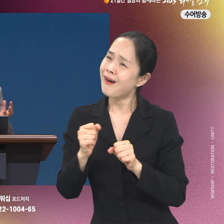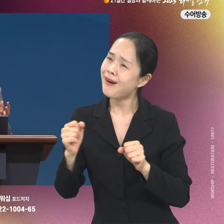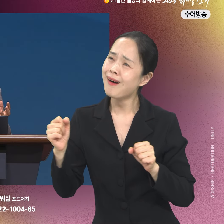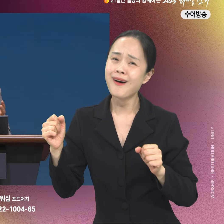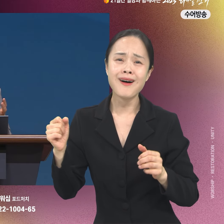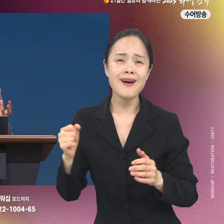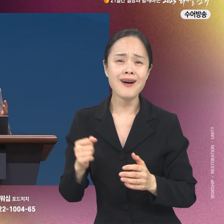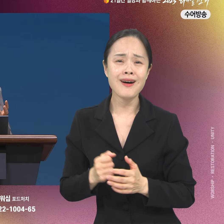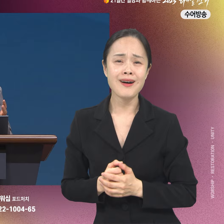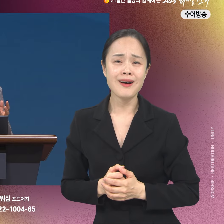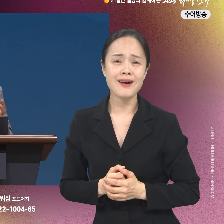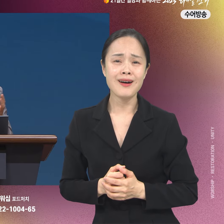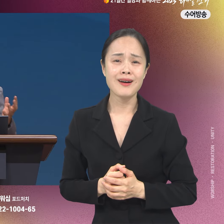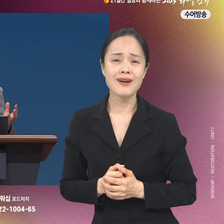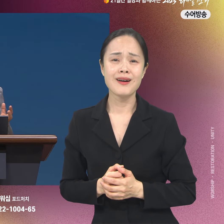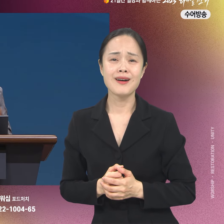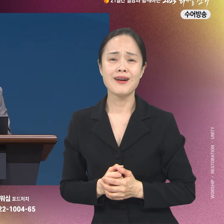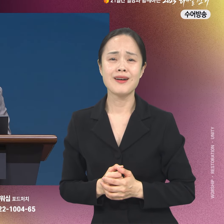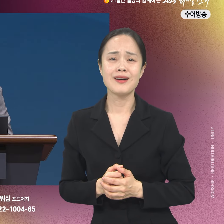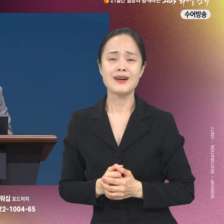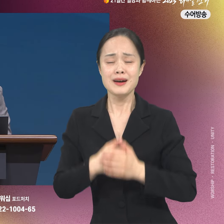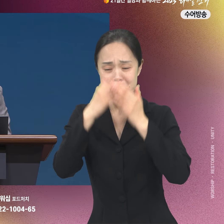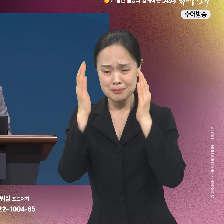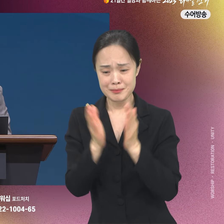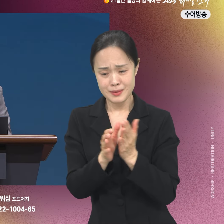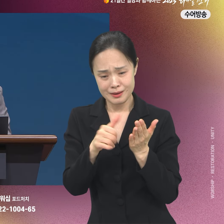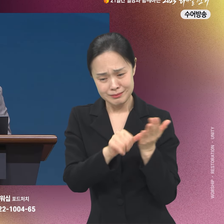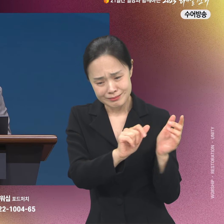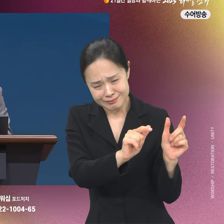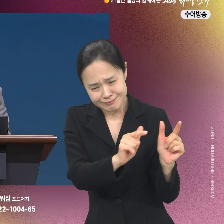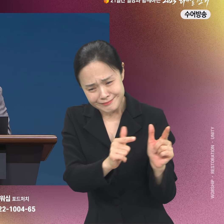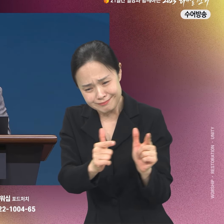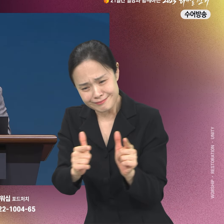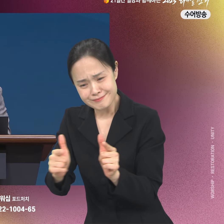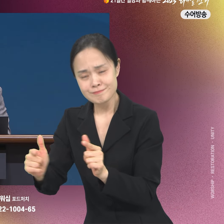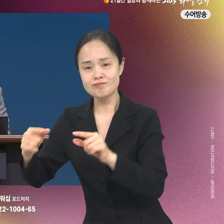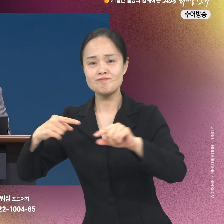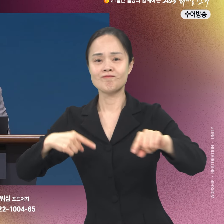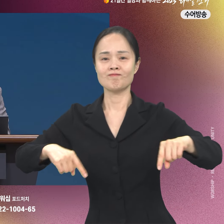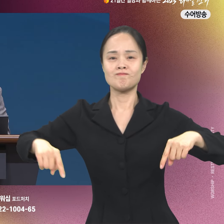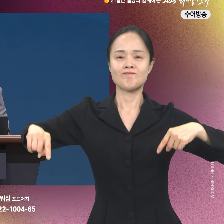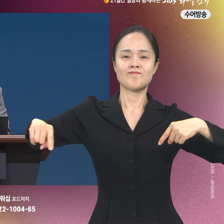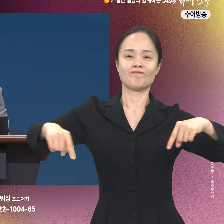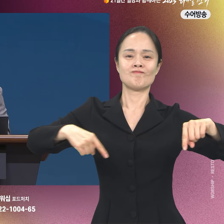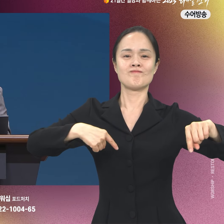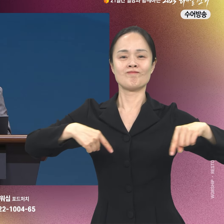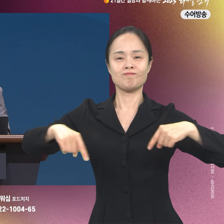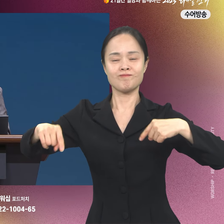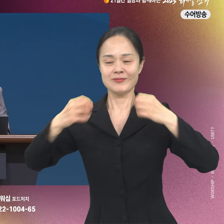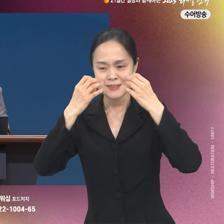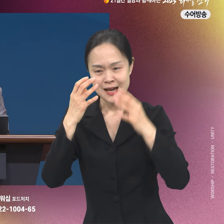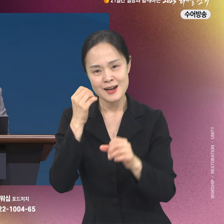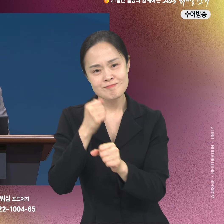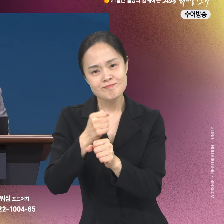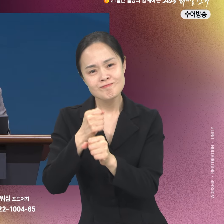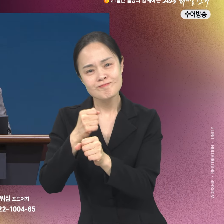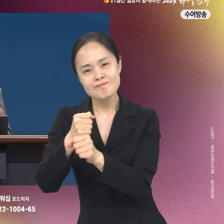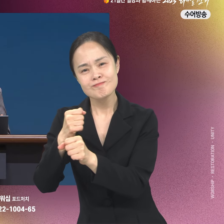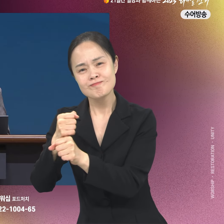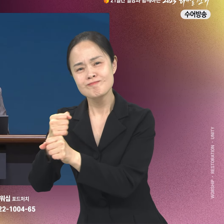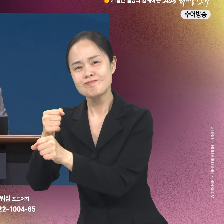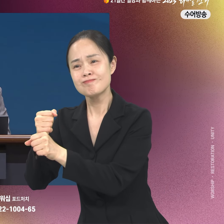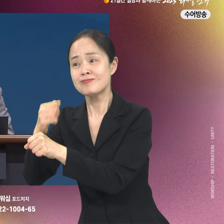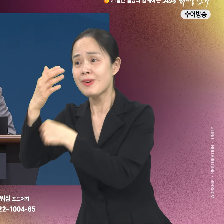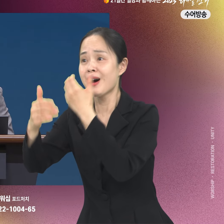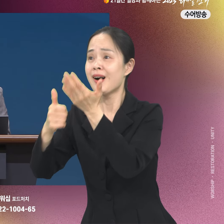만물을 주관하시고 창조하신 절대자가 직접 와서 스스로를 희생시키셨어요.